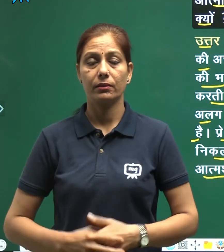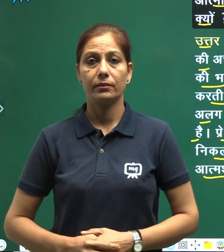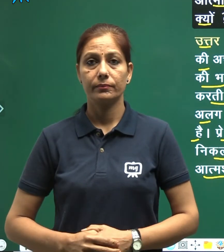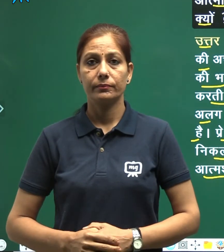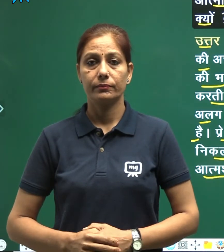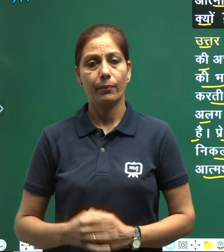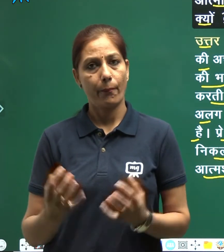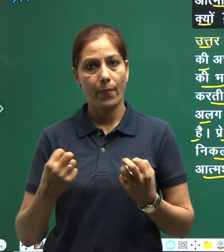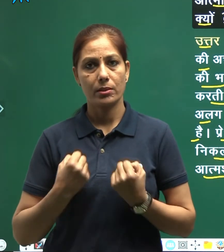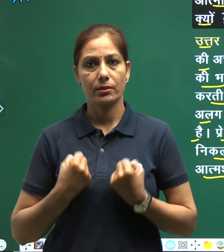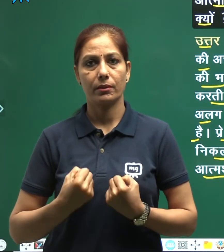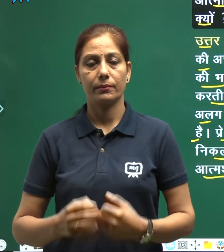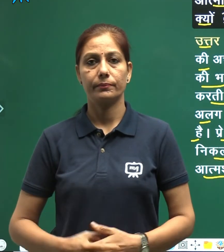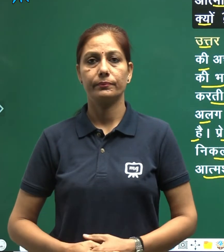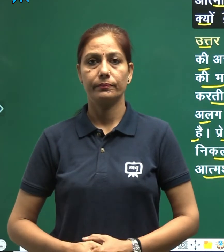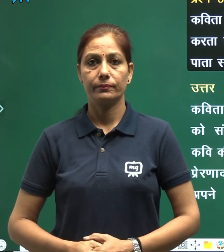पा सके।